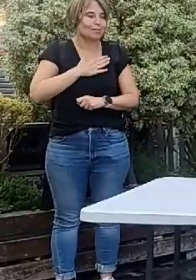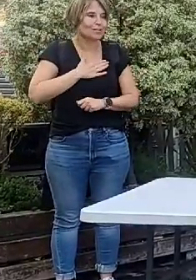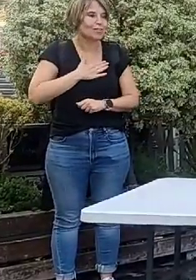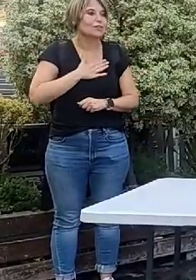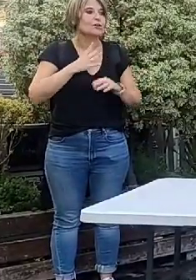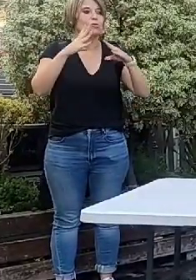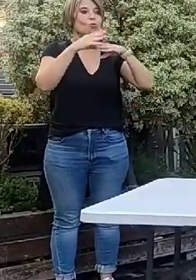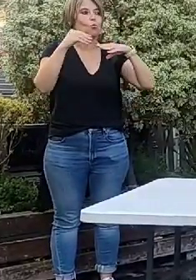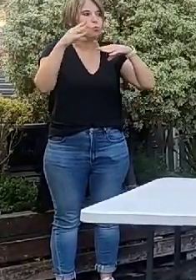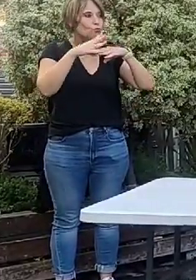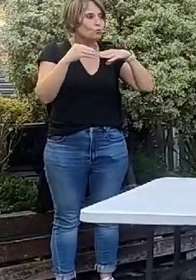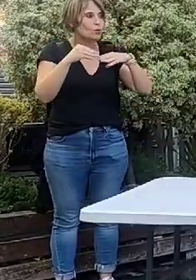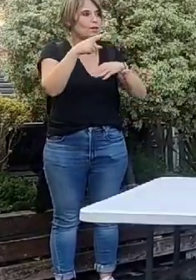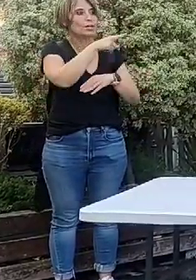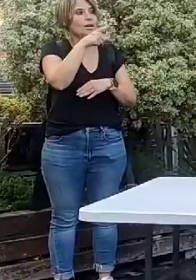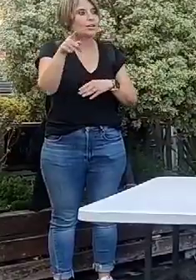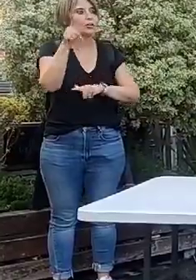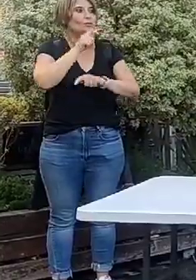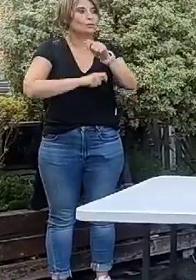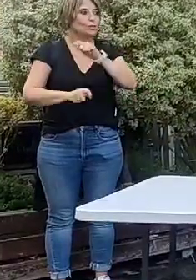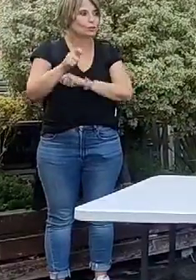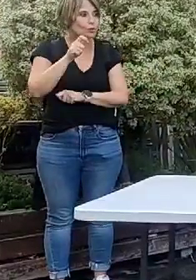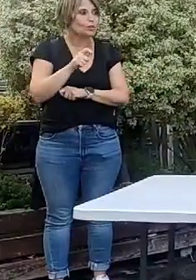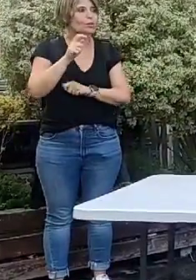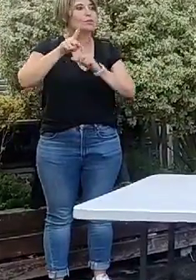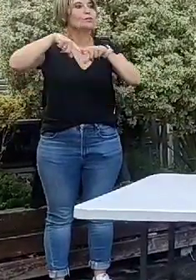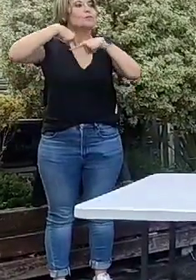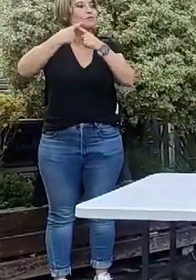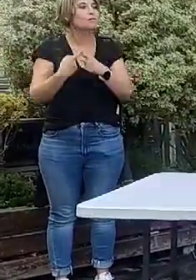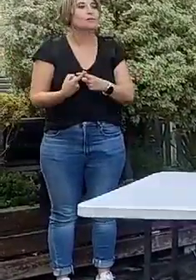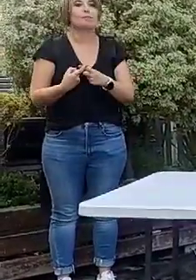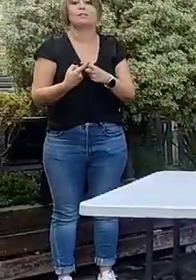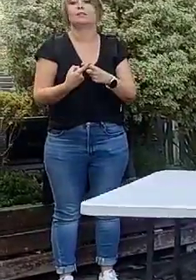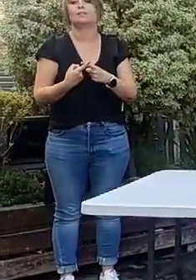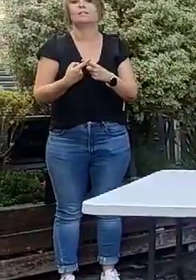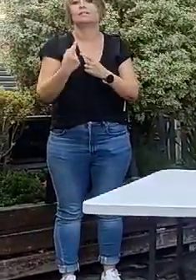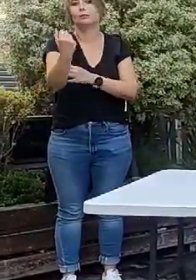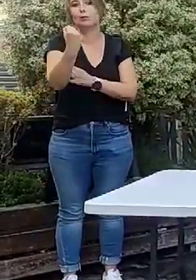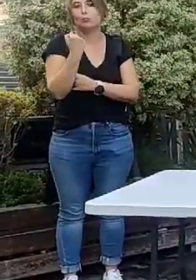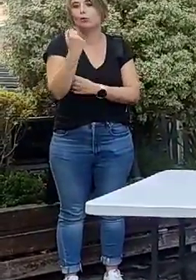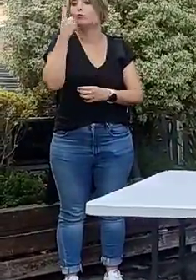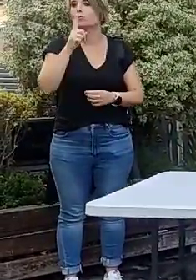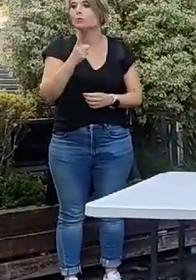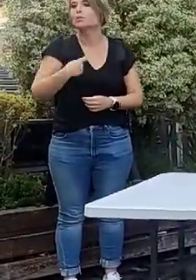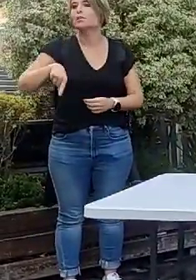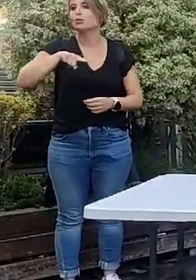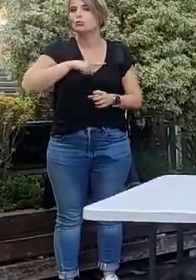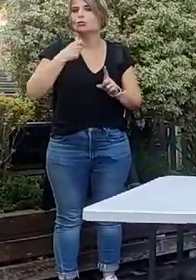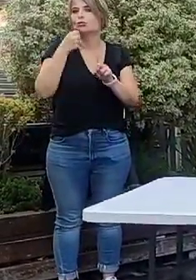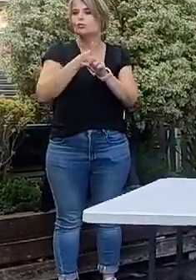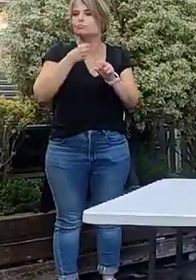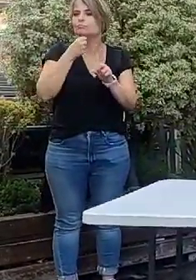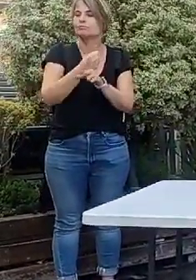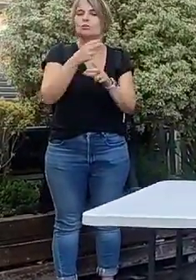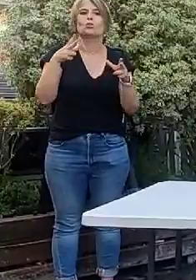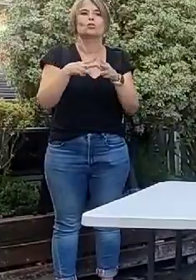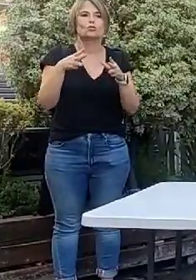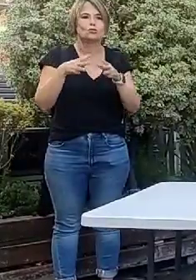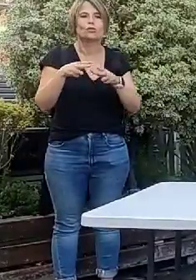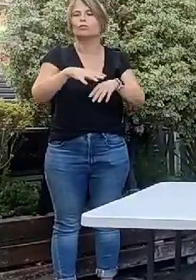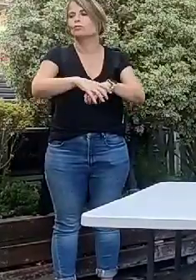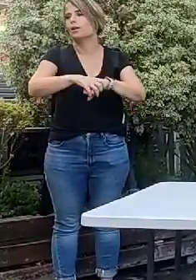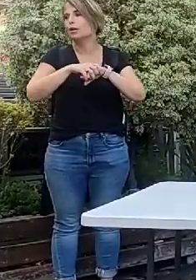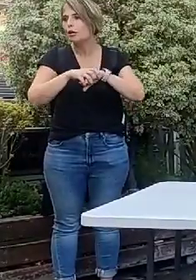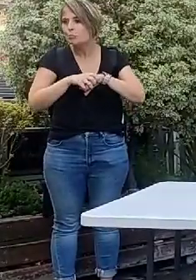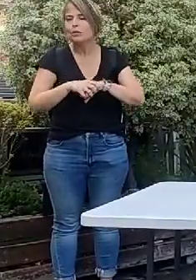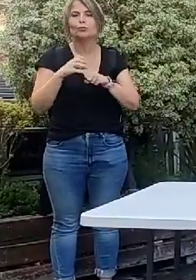los usuarios que son el pilar de la asociación, las familias que lo respaldan, y seguimos por todos los socios colaboradores, amigos de